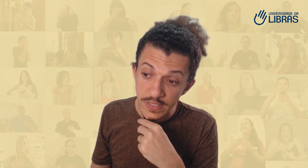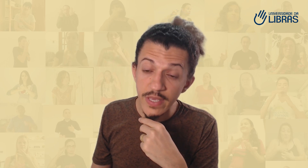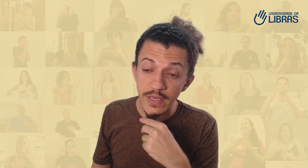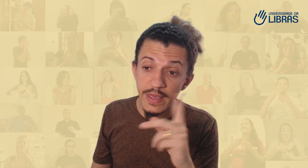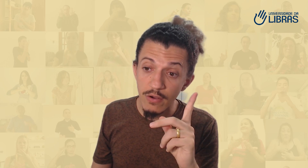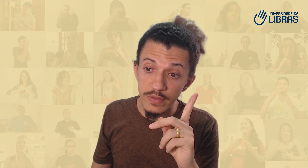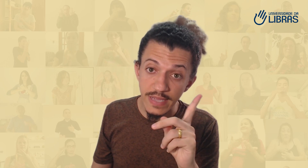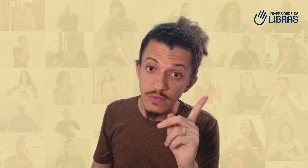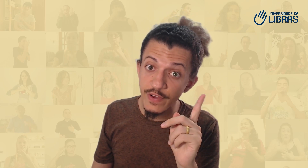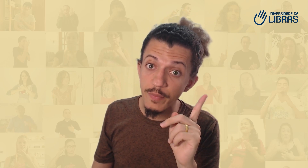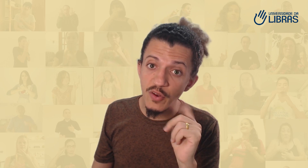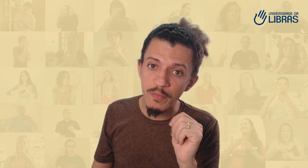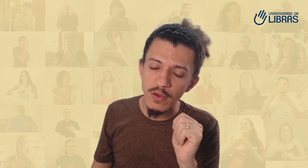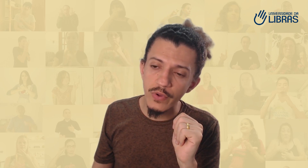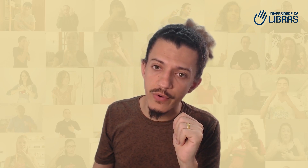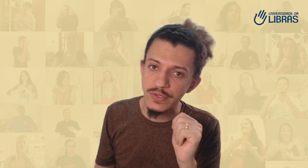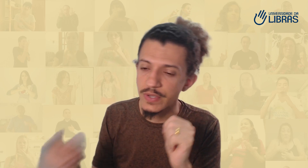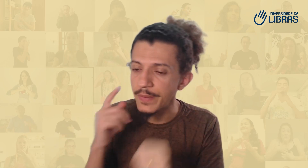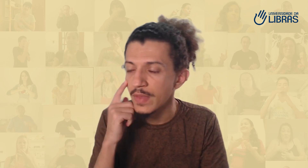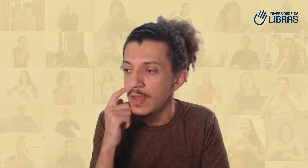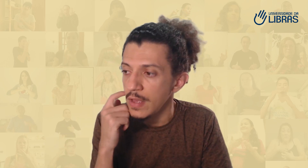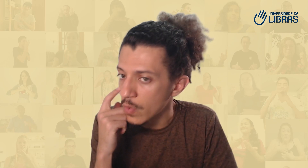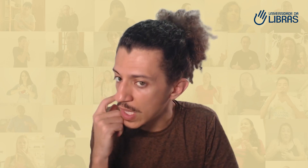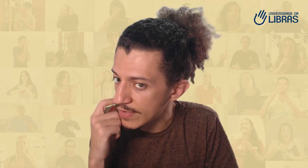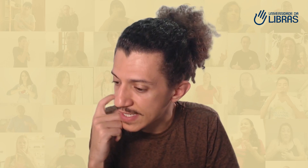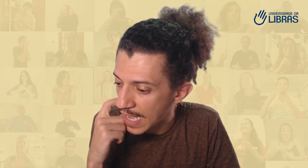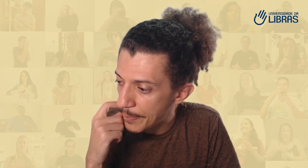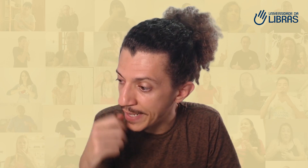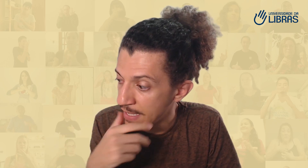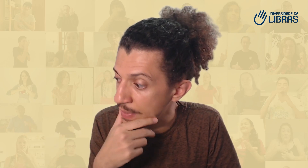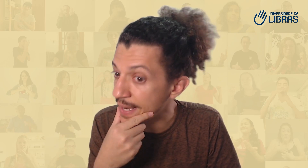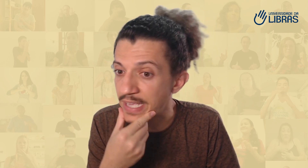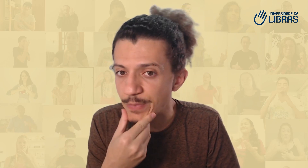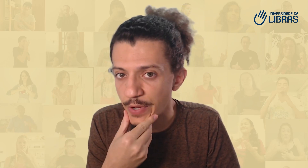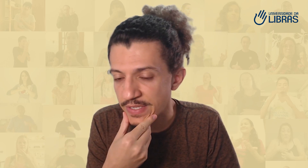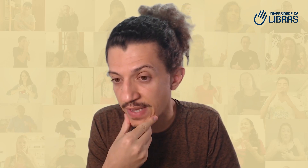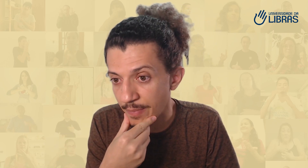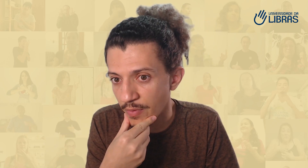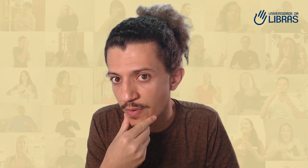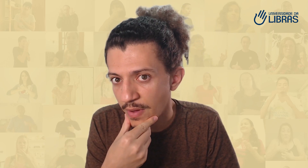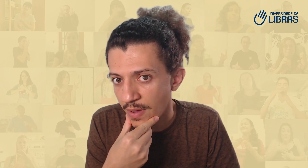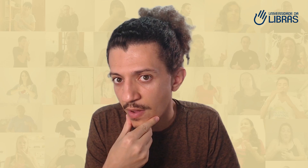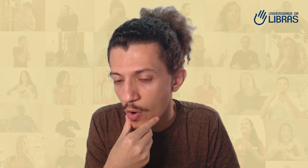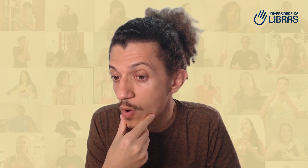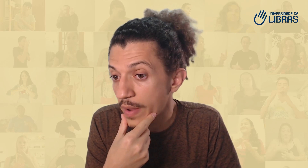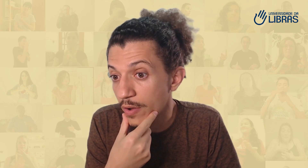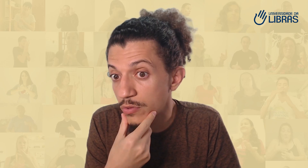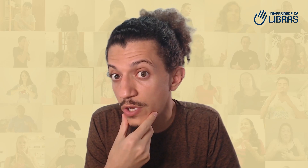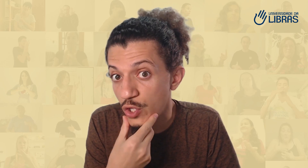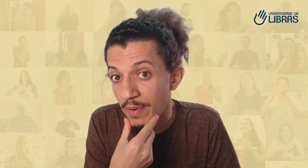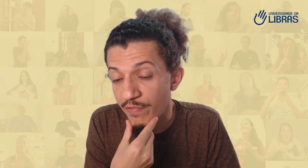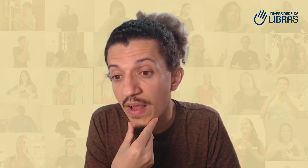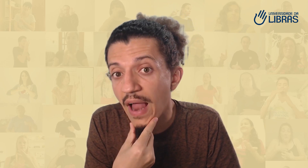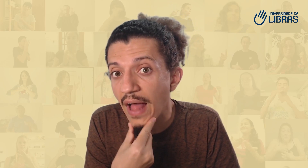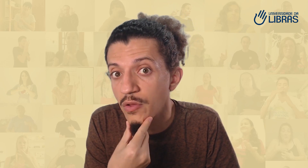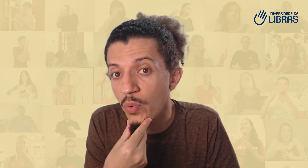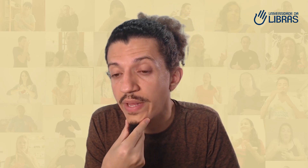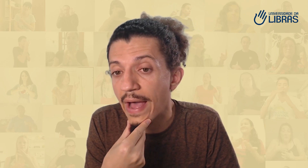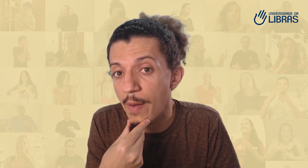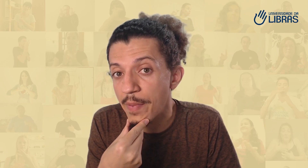Sim, e aí acontece um fenômeno bem curioso, né? Quando você está aprendendo inglês, por exemplo, ou qualquer outro idioma falado, o ideal é